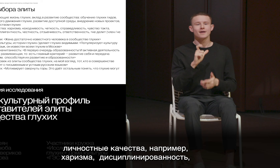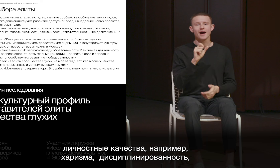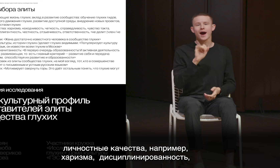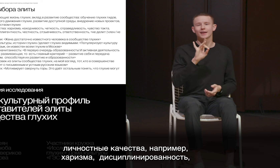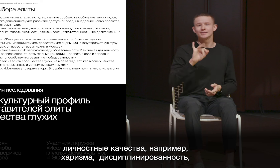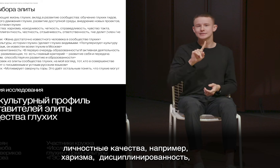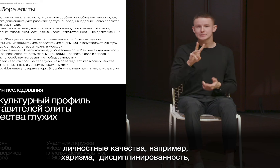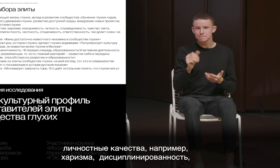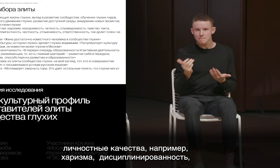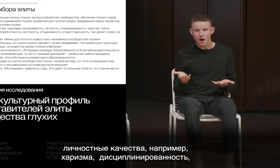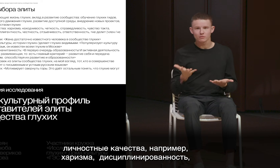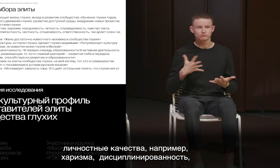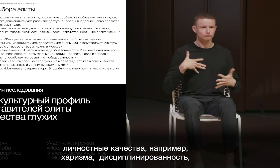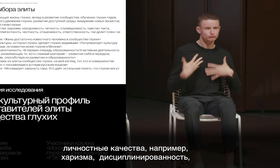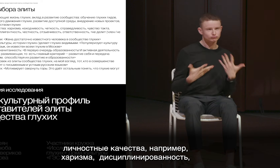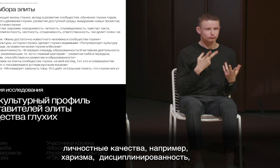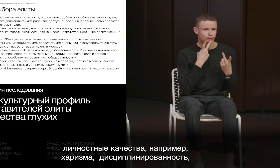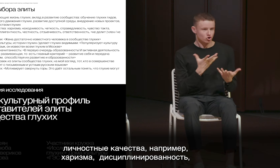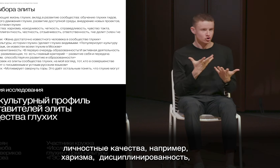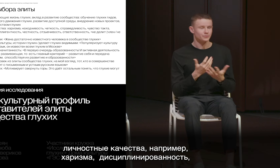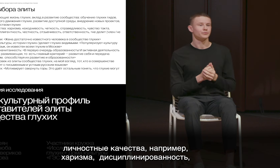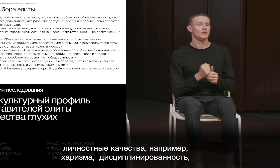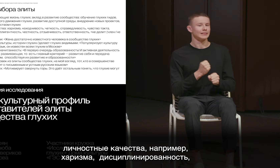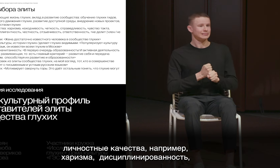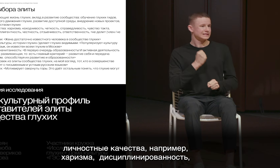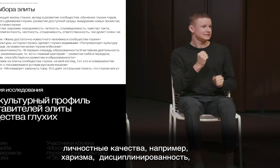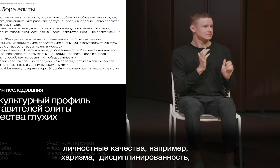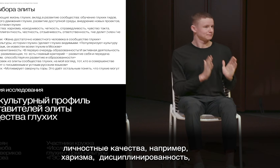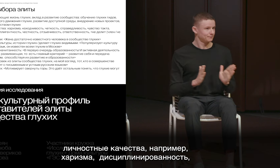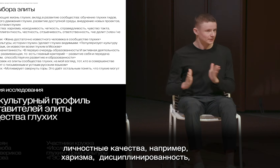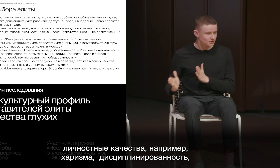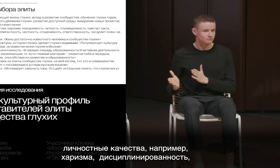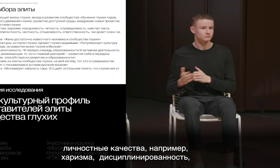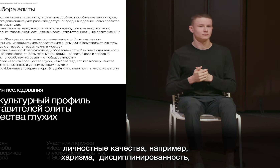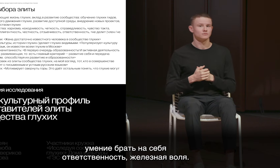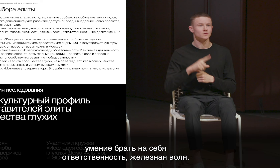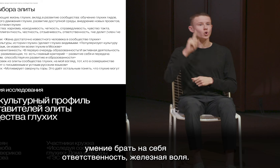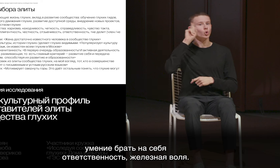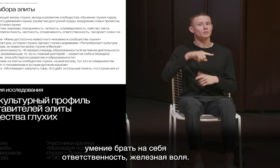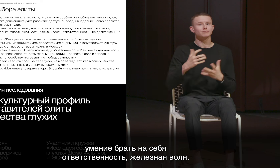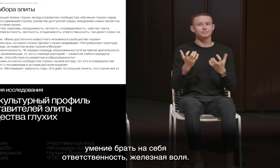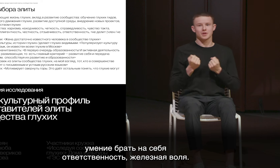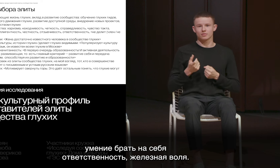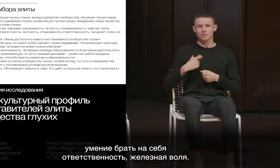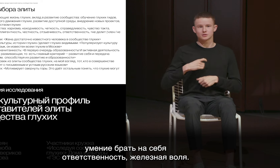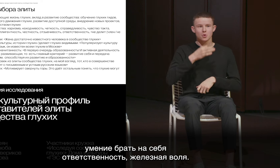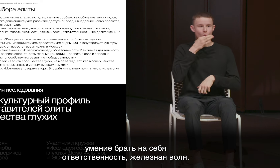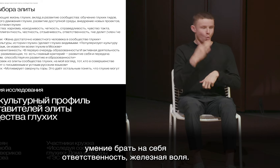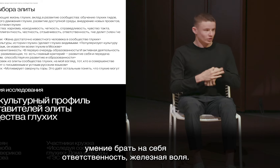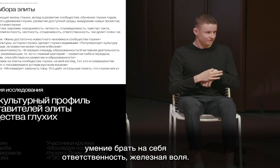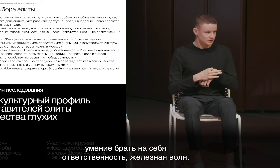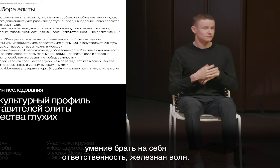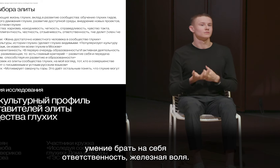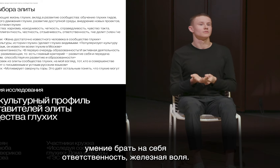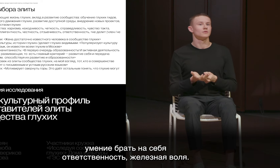имеет харизму, или какие-то очень яркие лидерские качества, человека дисциплинированного, в то же время умеющего